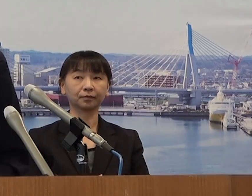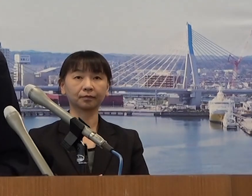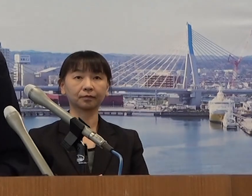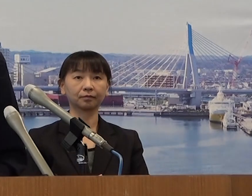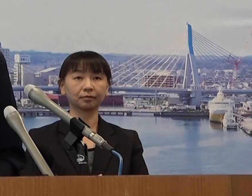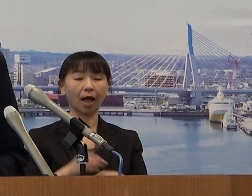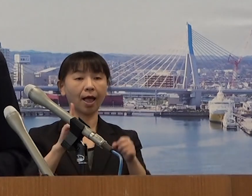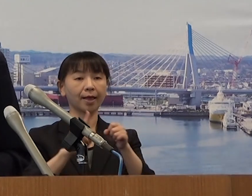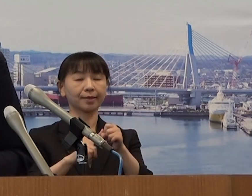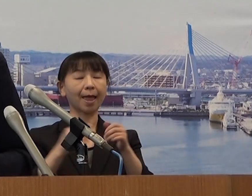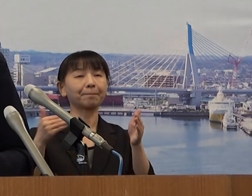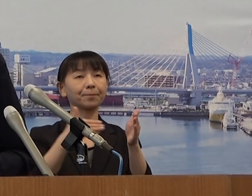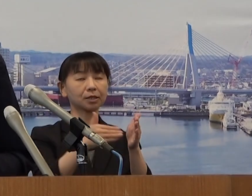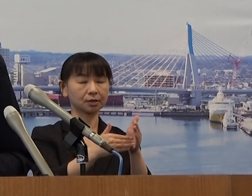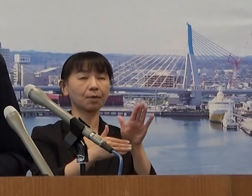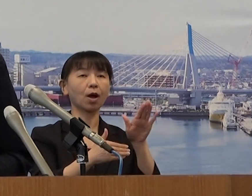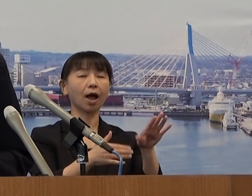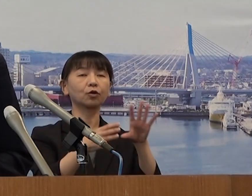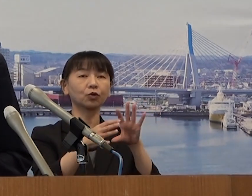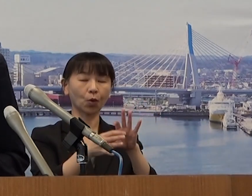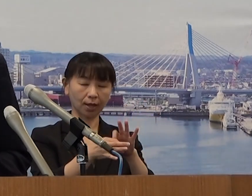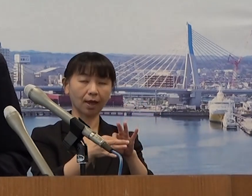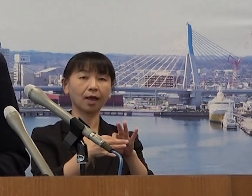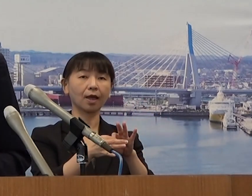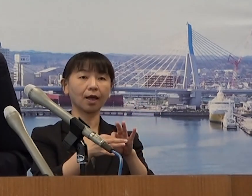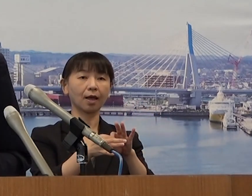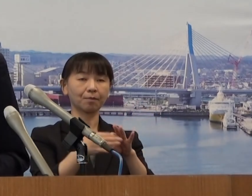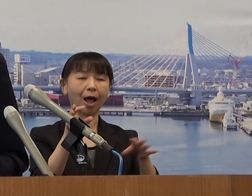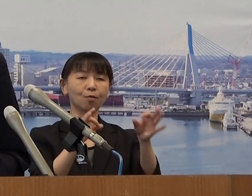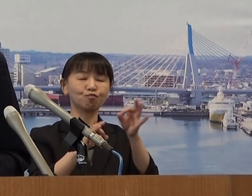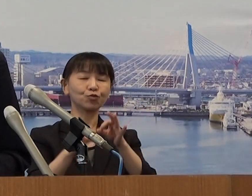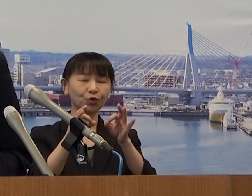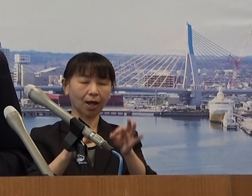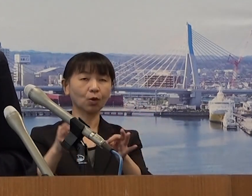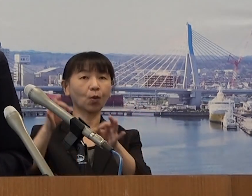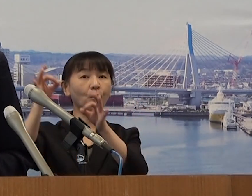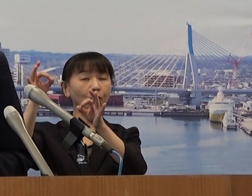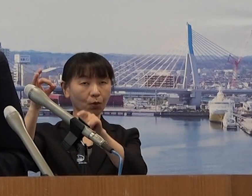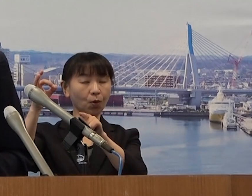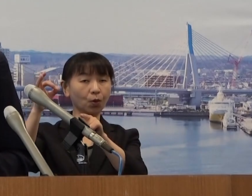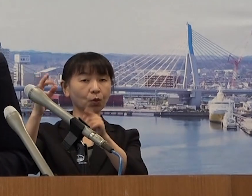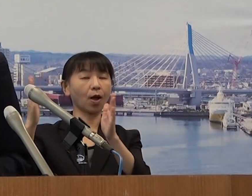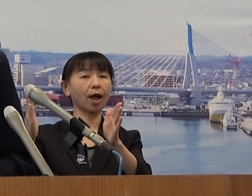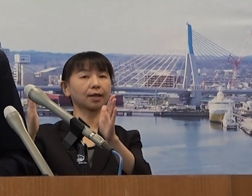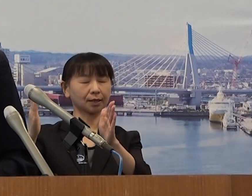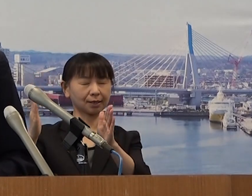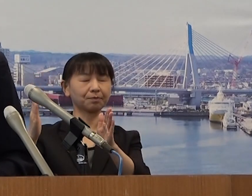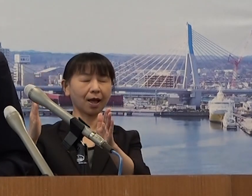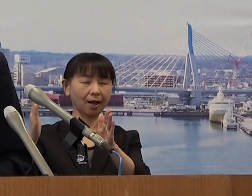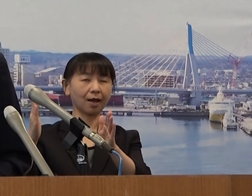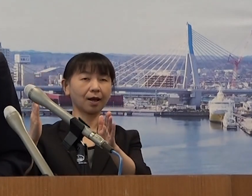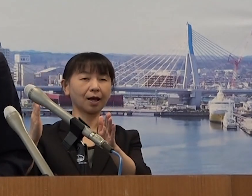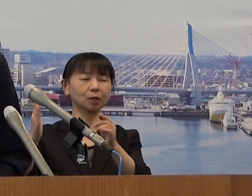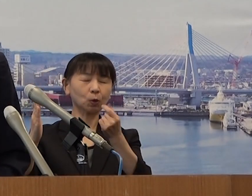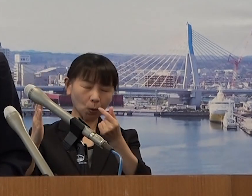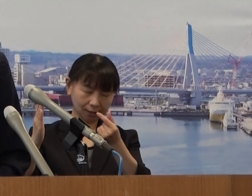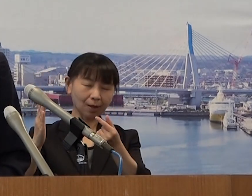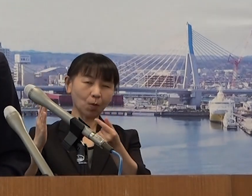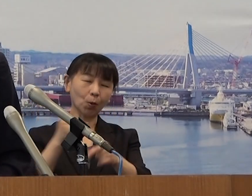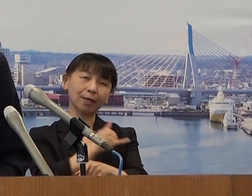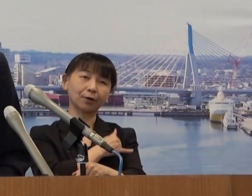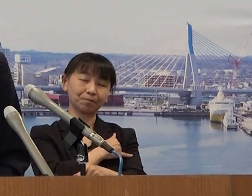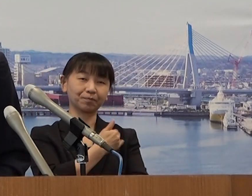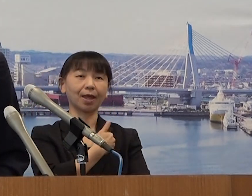年末でもございますので、この年末の物価高騰期に、少しでも足しにな